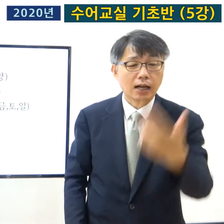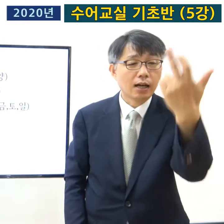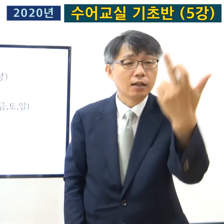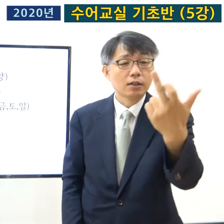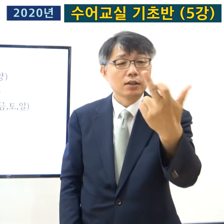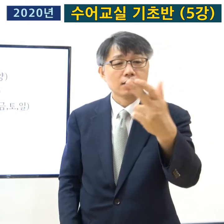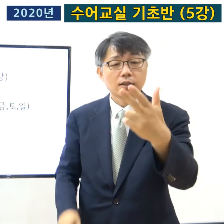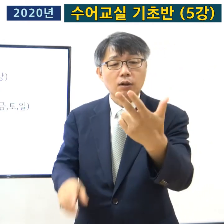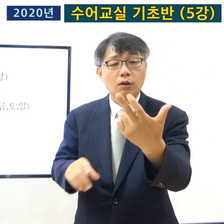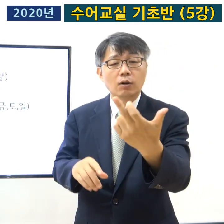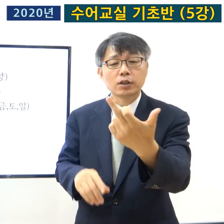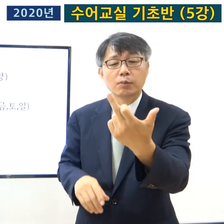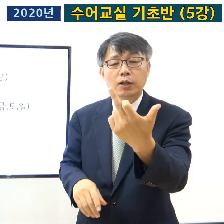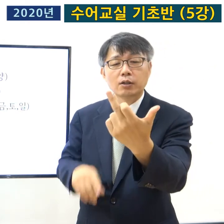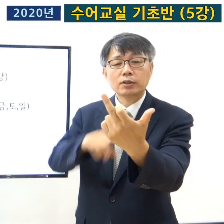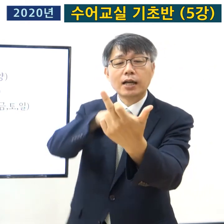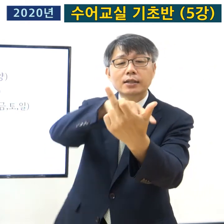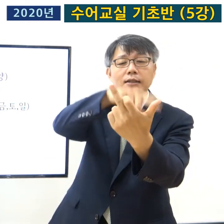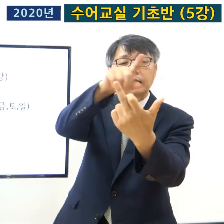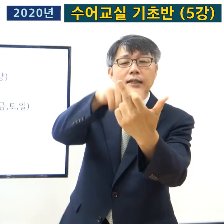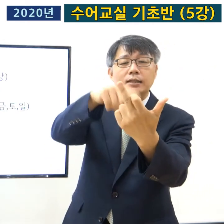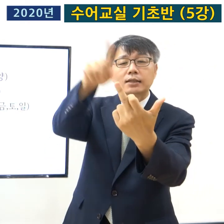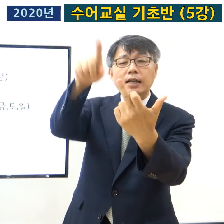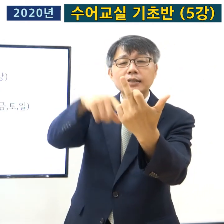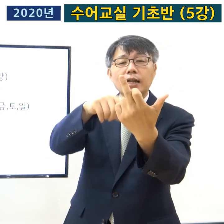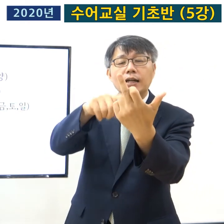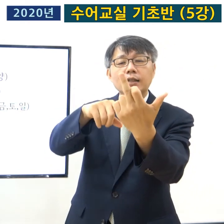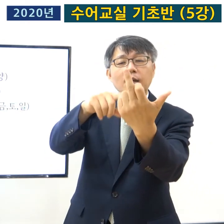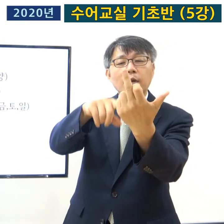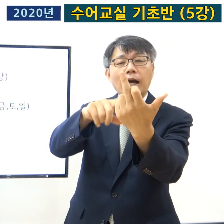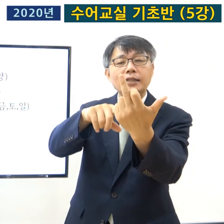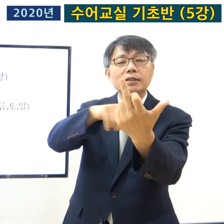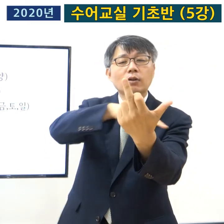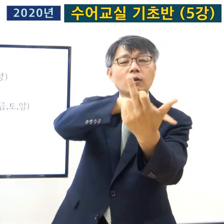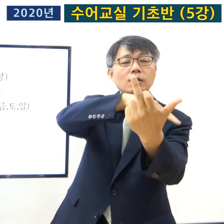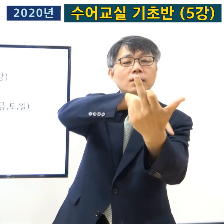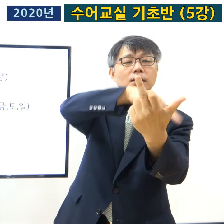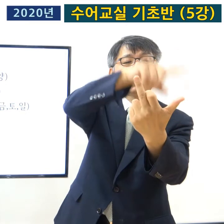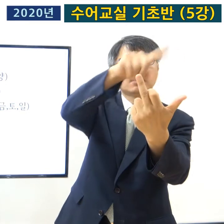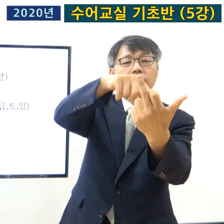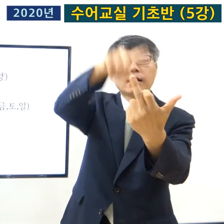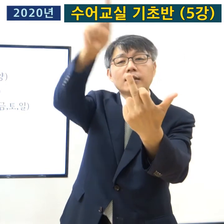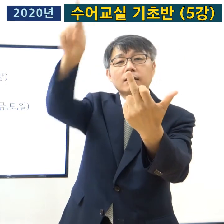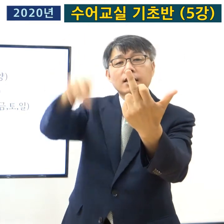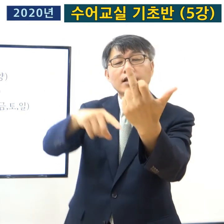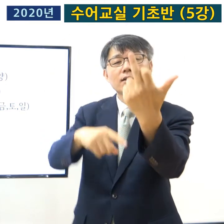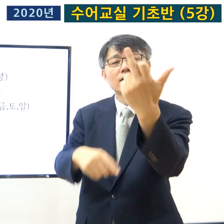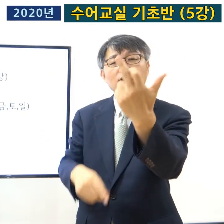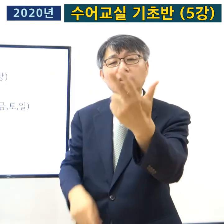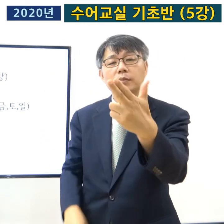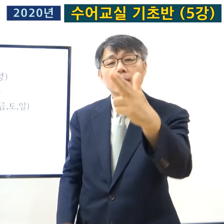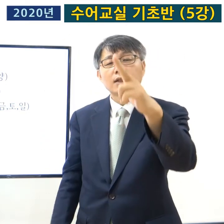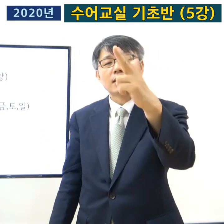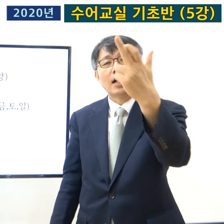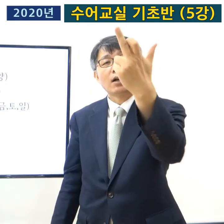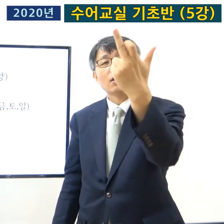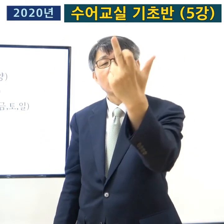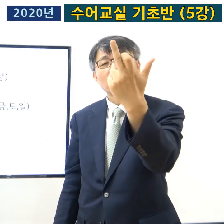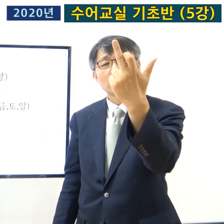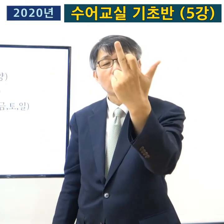자 어떻게 표현한다고 산자 이렇게 아시겠죠? 이렇게 되어 있는 것처럼 자